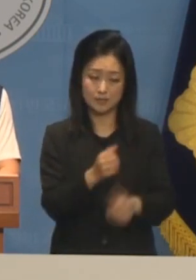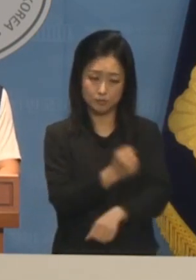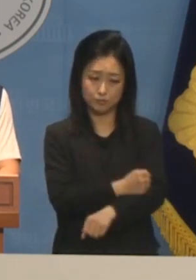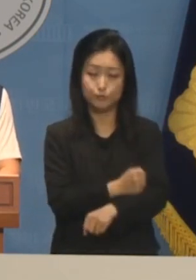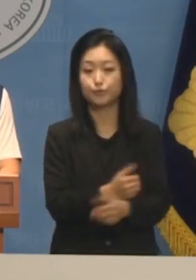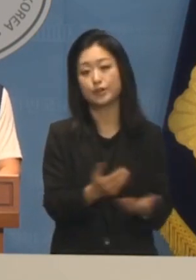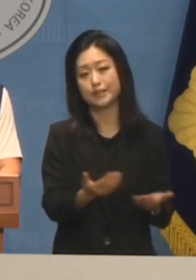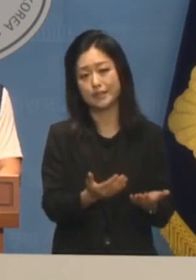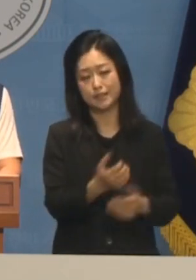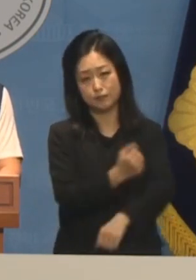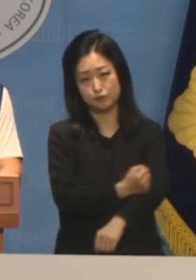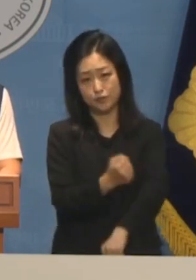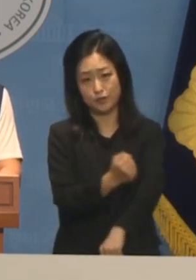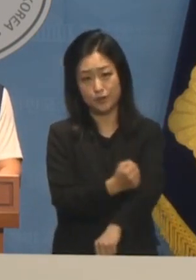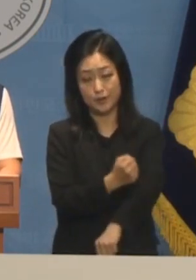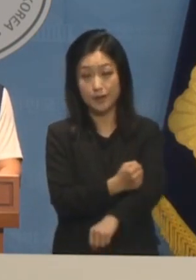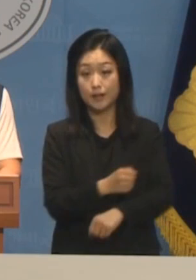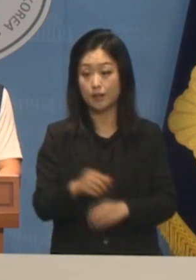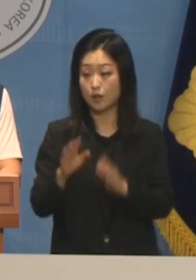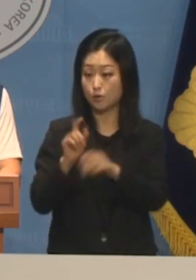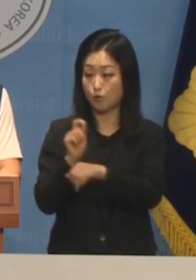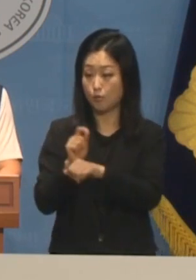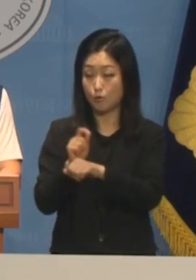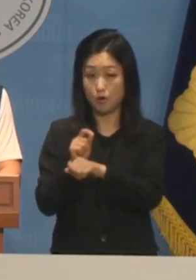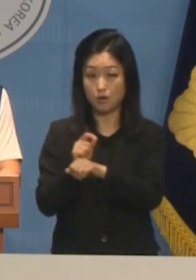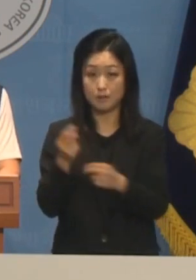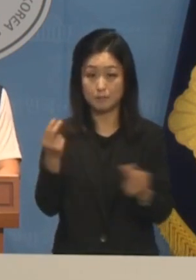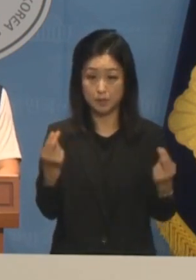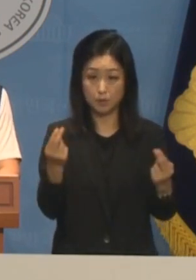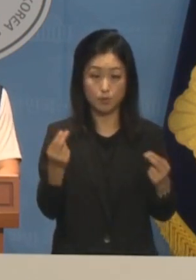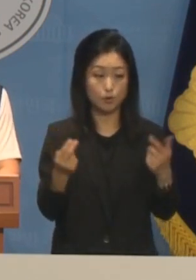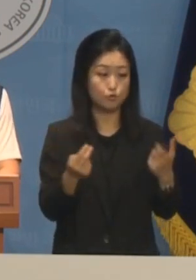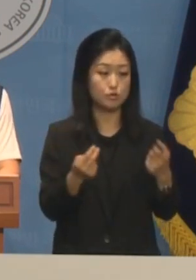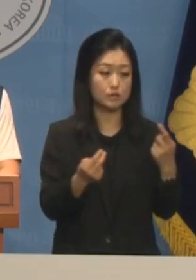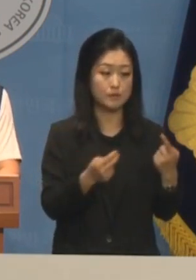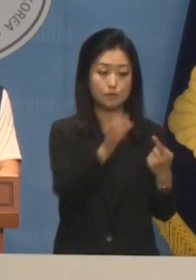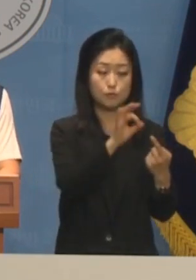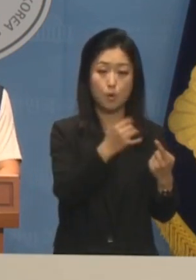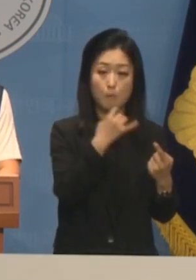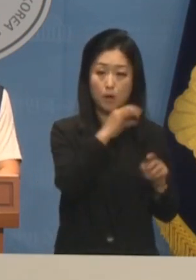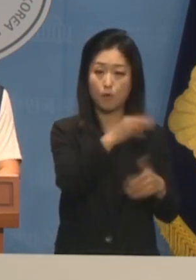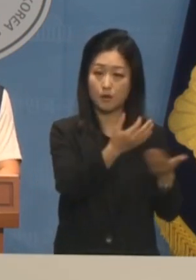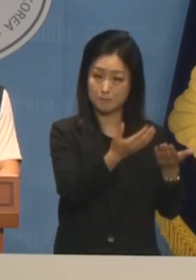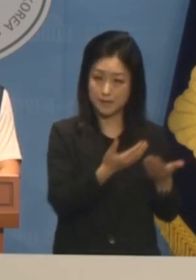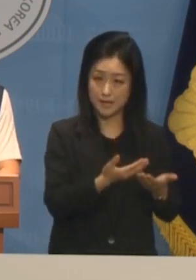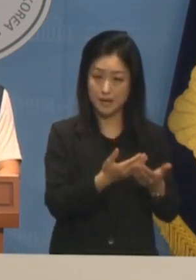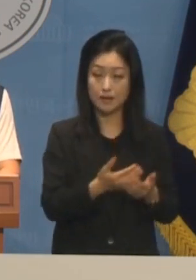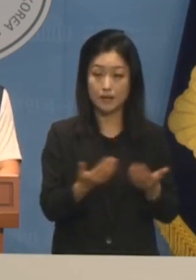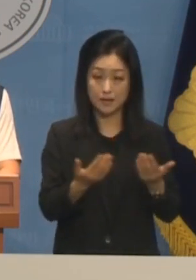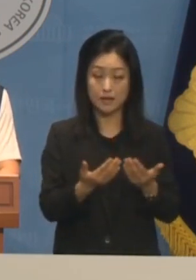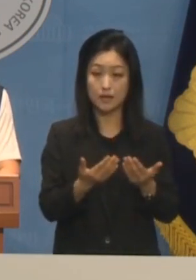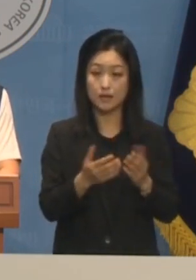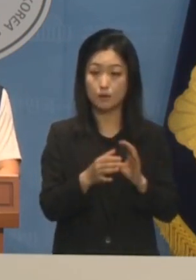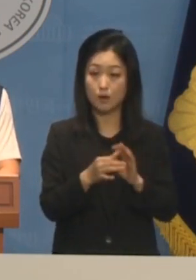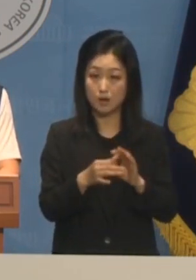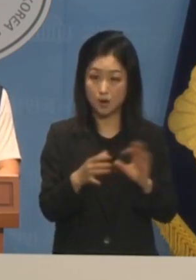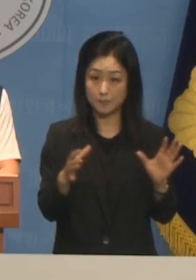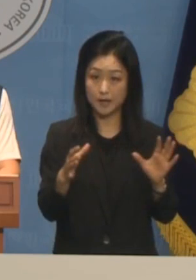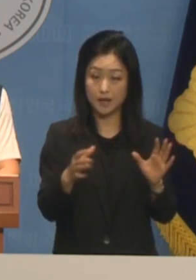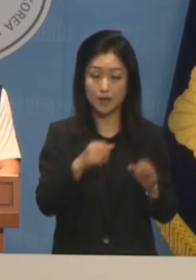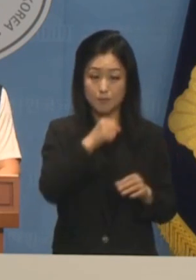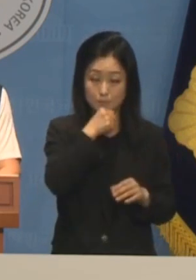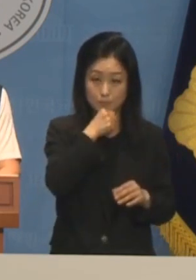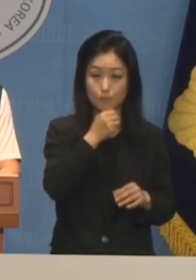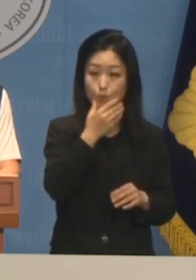왔습니다. 공무원 대비 임금은 현재 61% 수준에 불과합니다. 직무와 관련 없는 식대, 명절 상여금, 복지 포인트